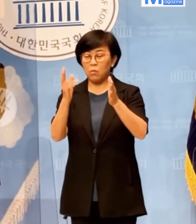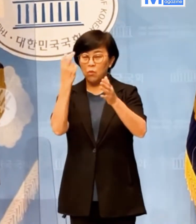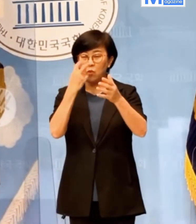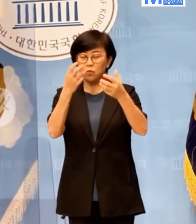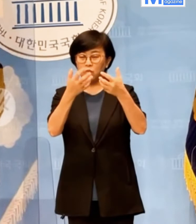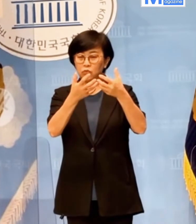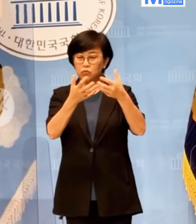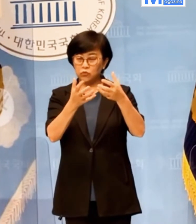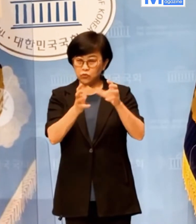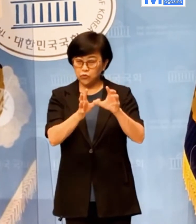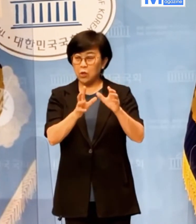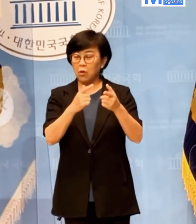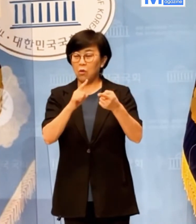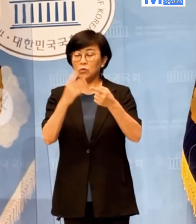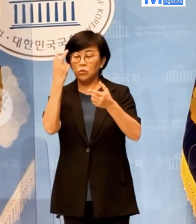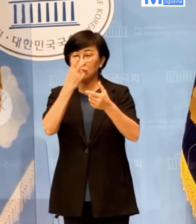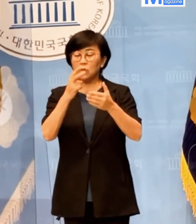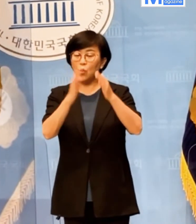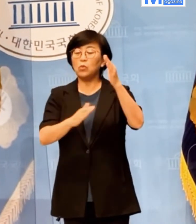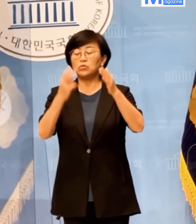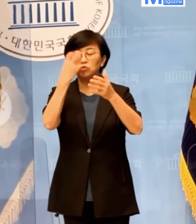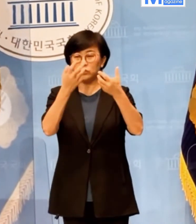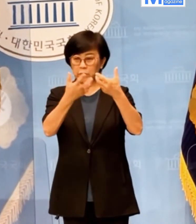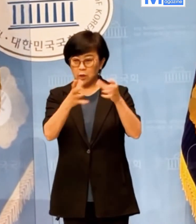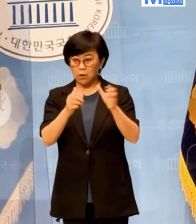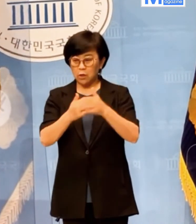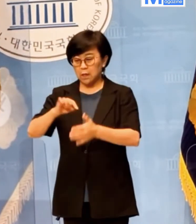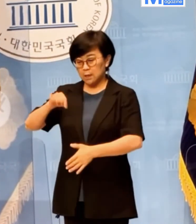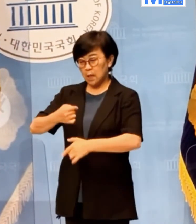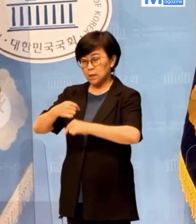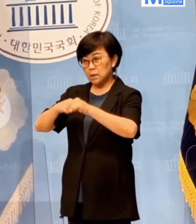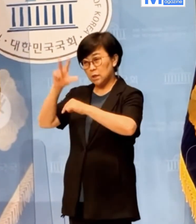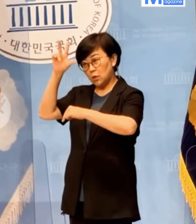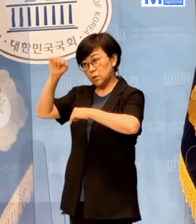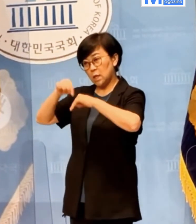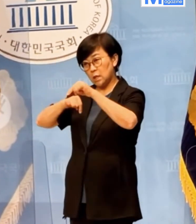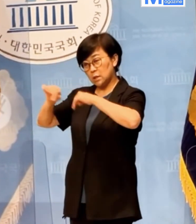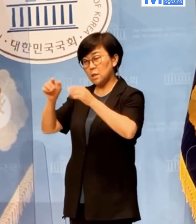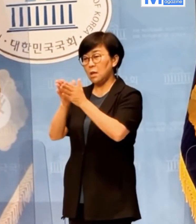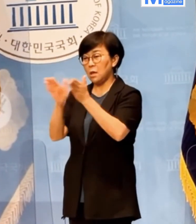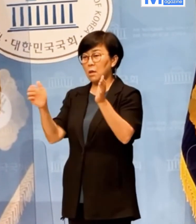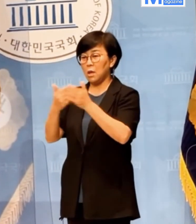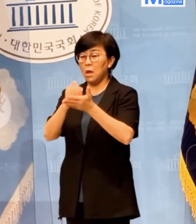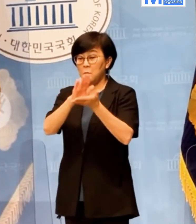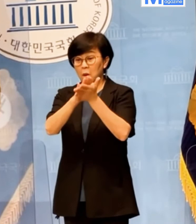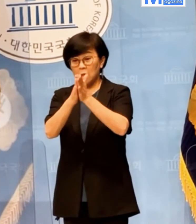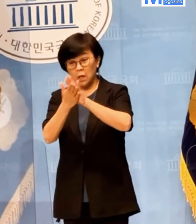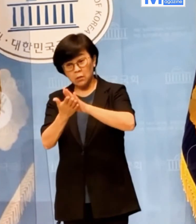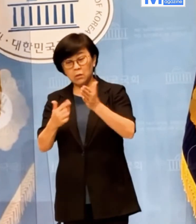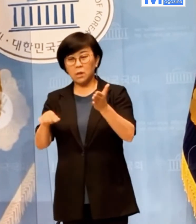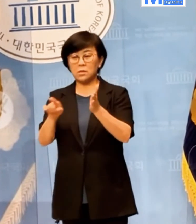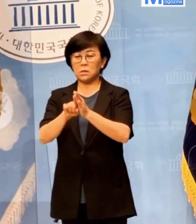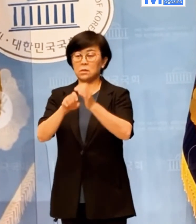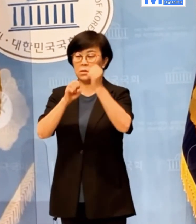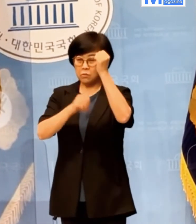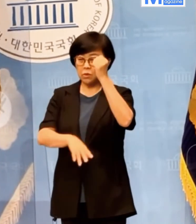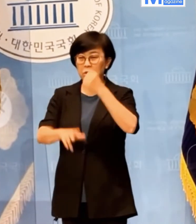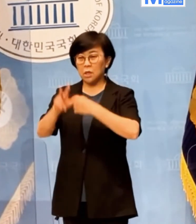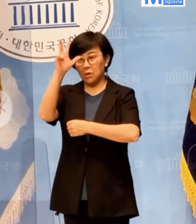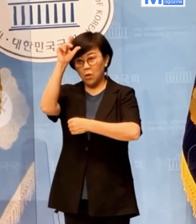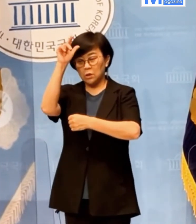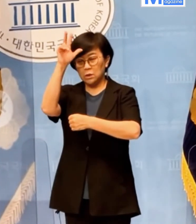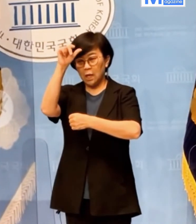그리고 자치경찰제 시행 등 급변하는 환경에 적응하기 위해서는 더 근본적인